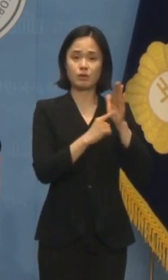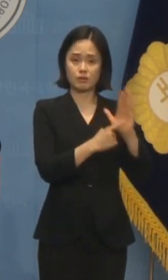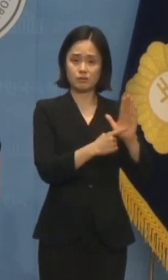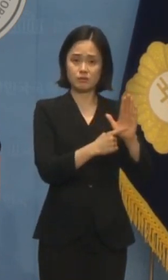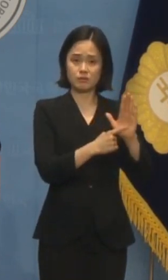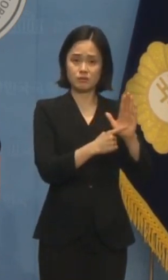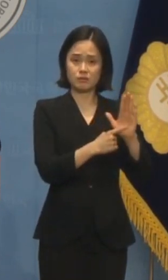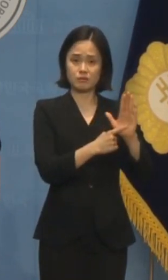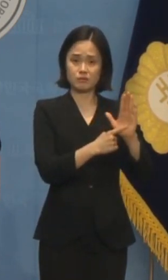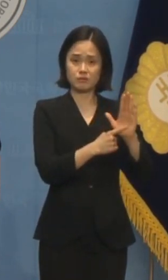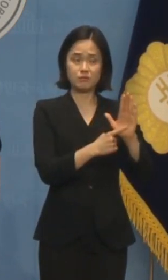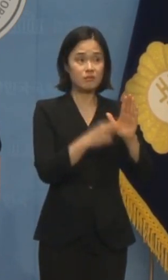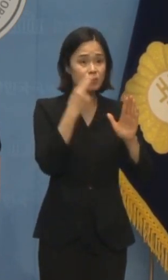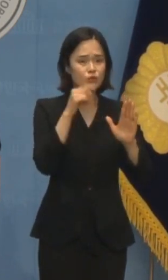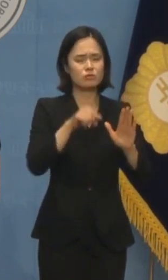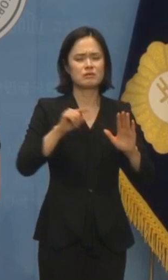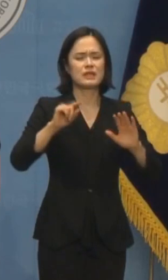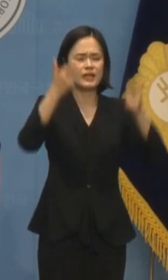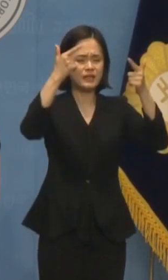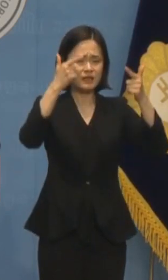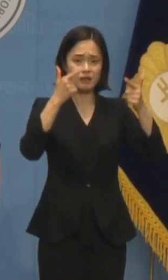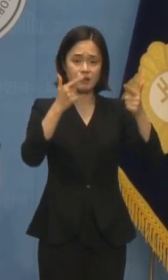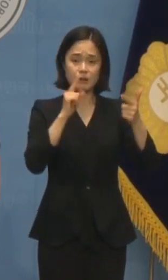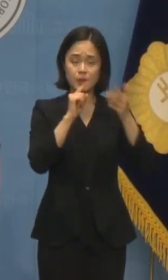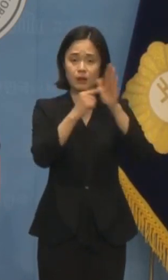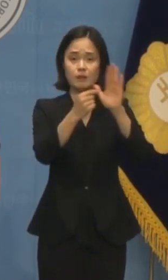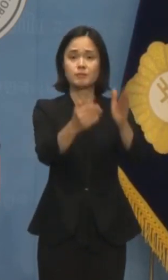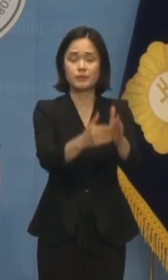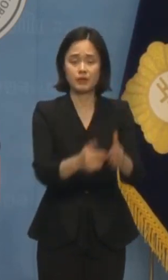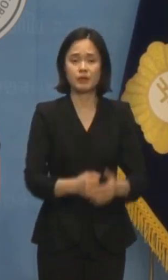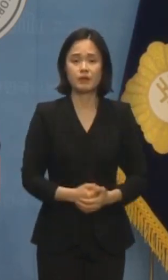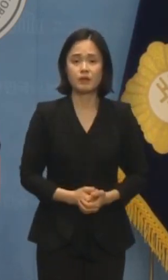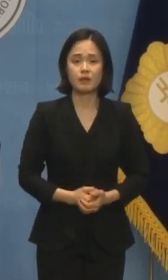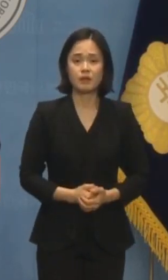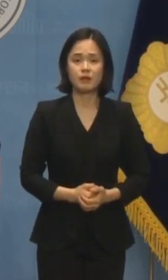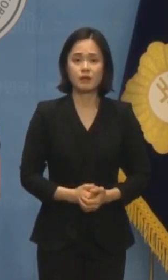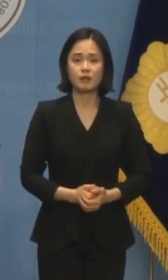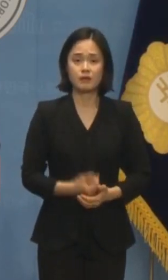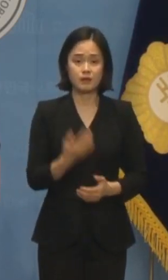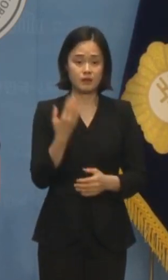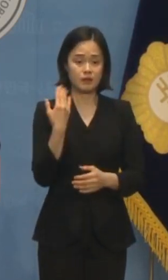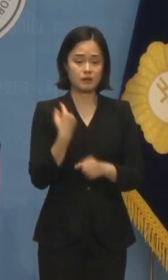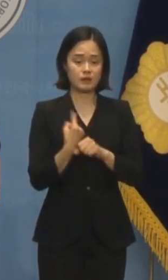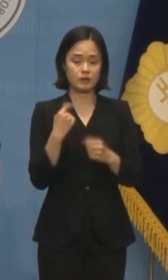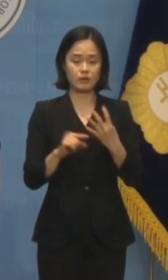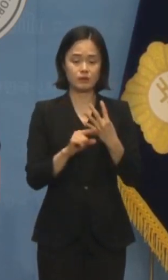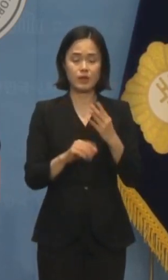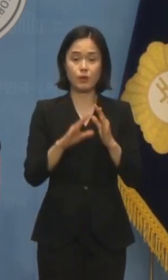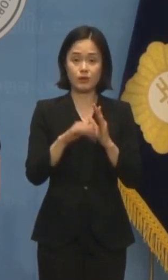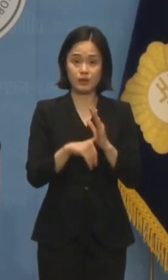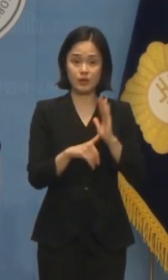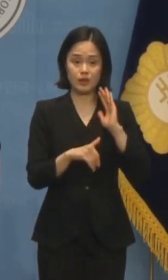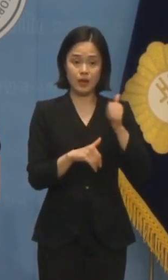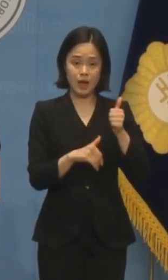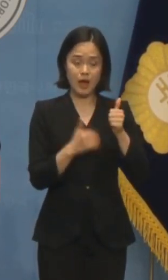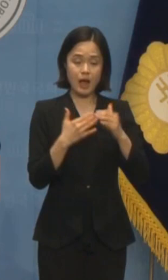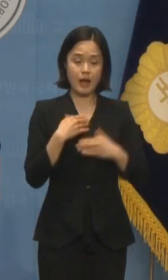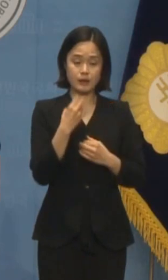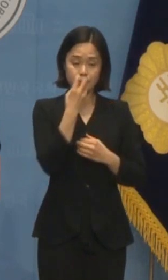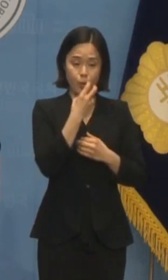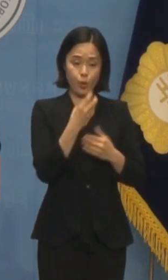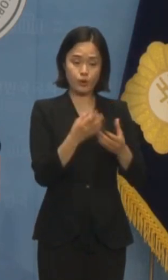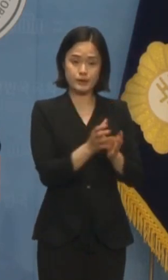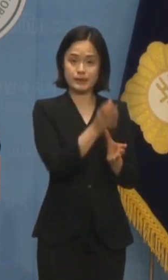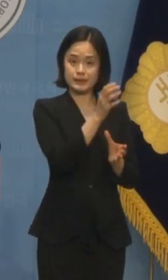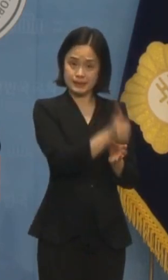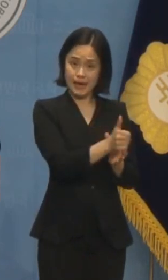반박했습니다. 작년 4월 김태효 안보실 차장은 사실상 미국과 핵을 공유하는 것으로